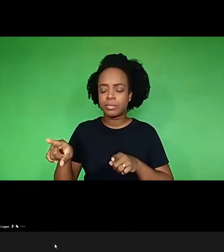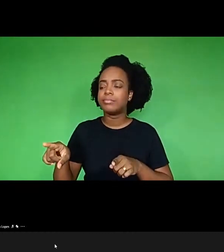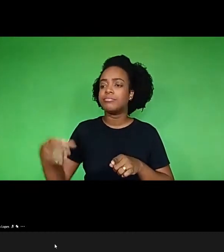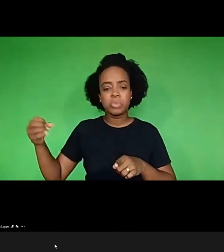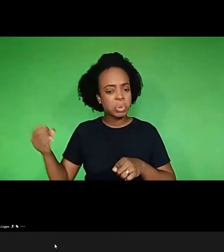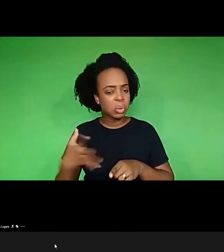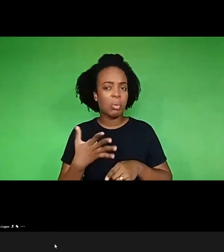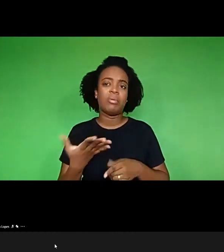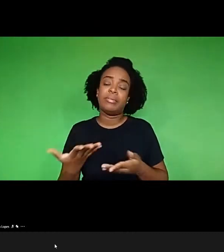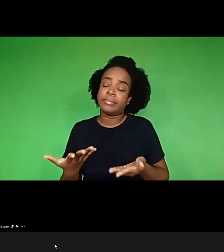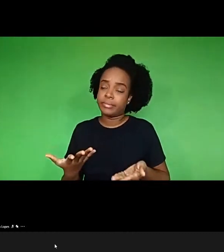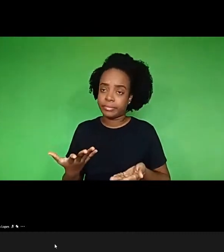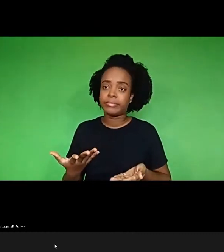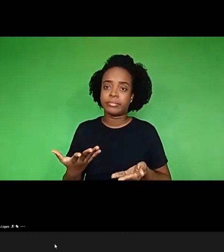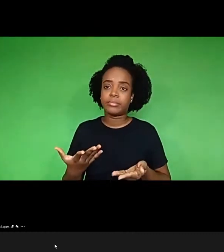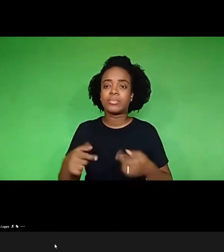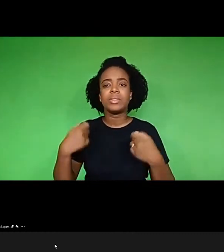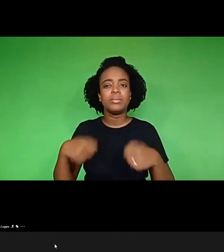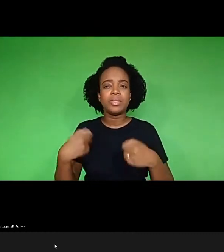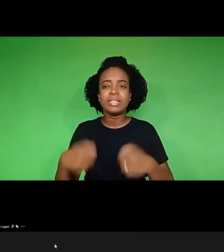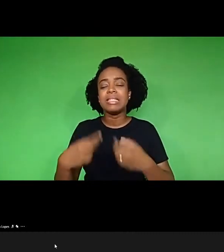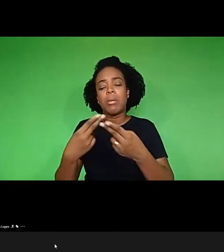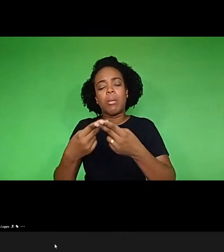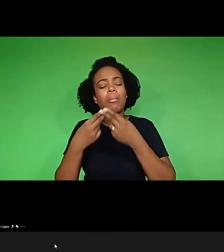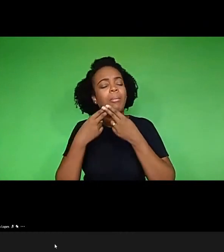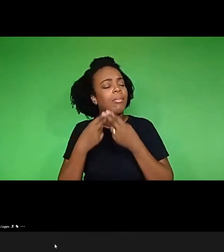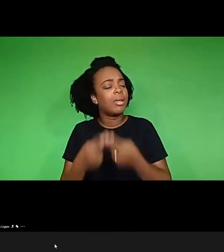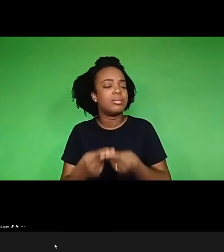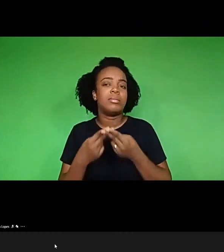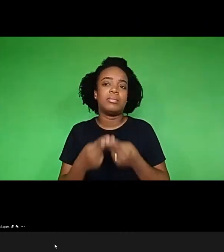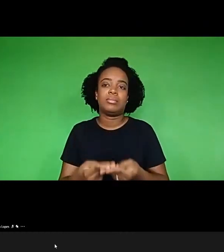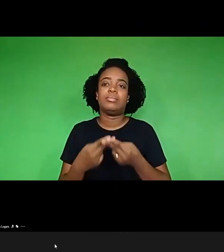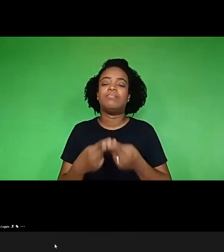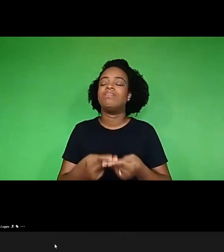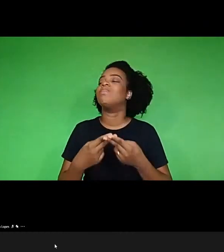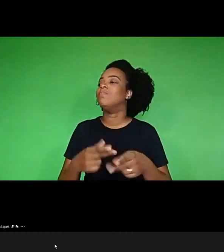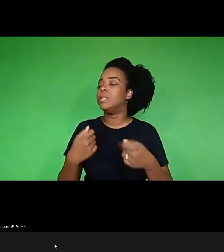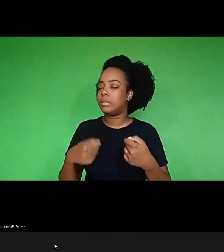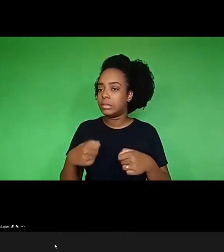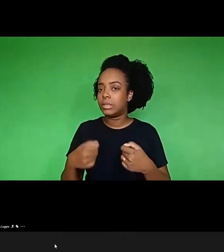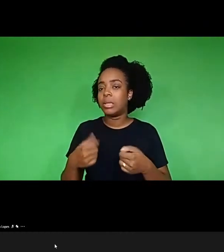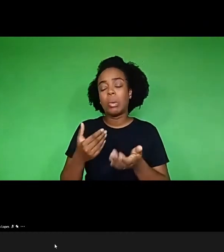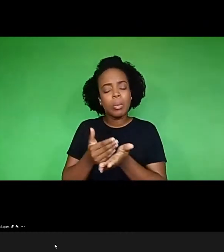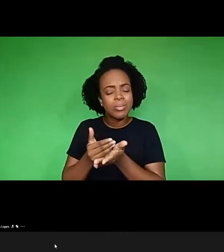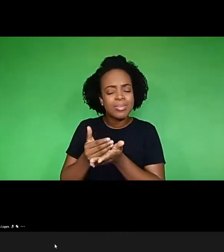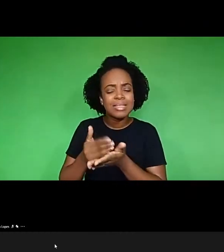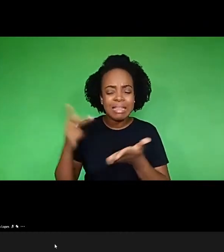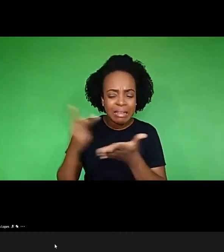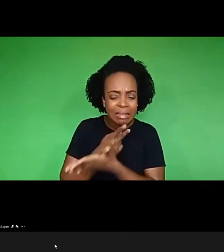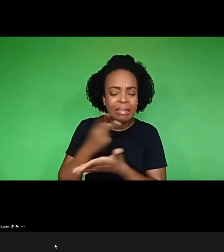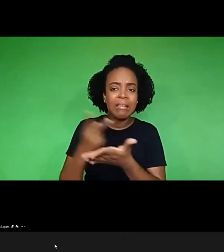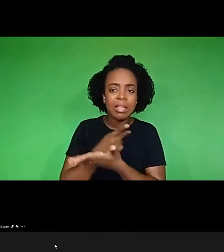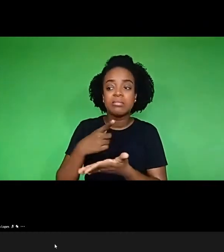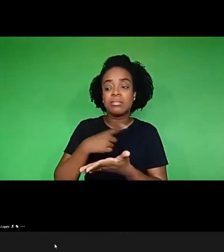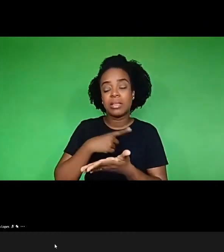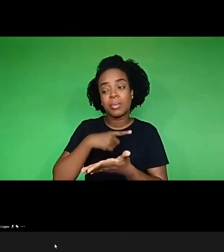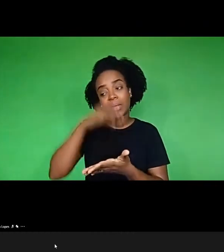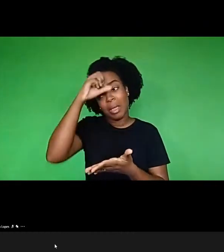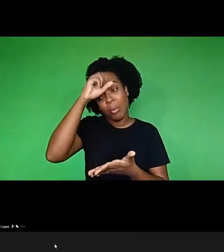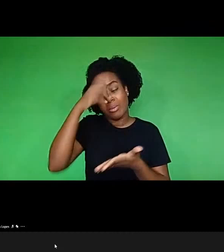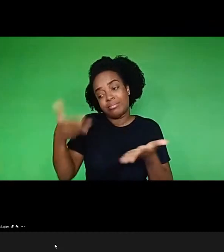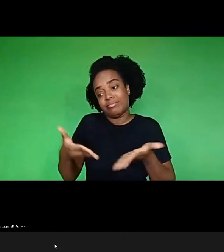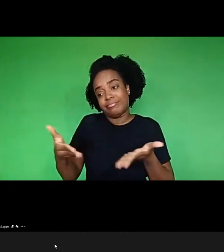todos devemos ter um pouco de paciência, porque a gente vai errar no começo, a gente está aprendendo tudo junto. Então, isso é